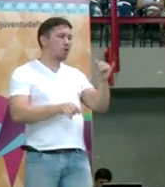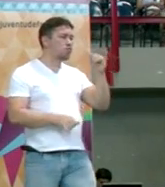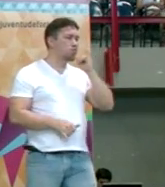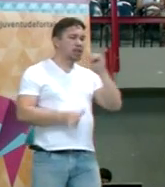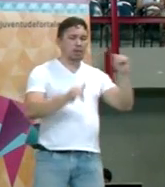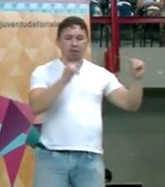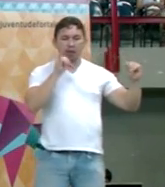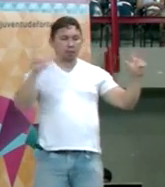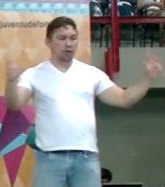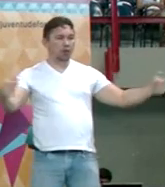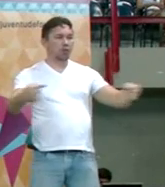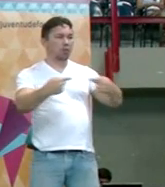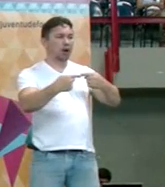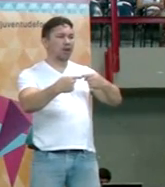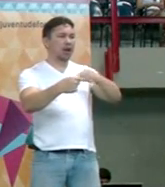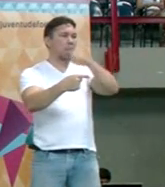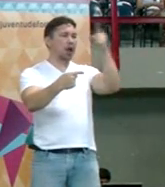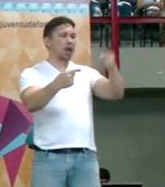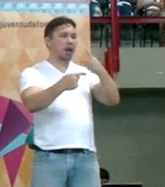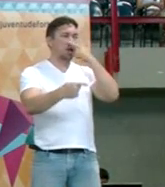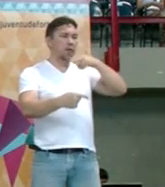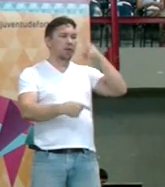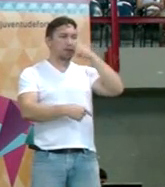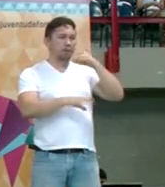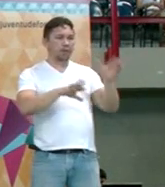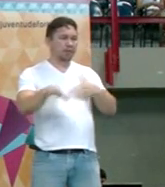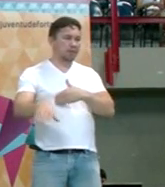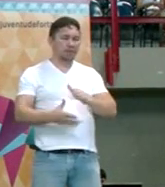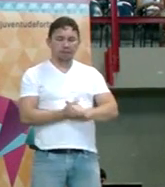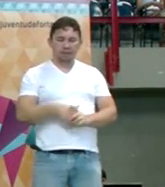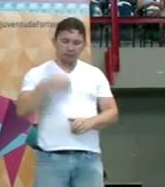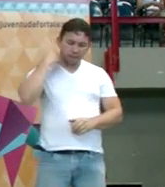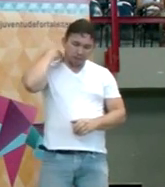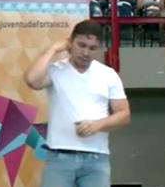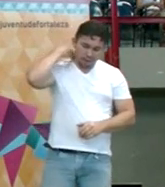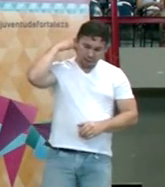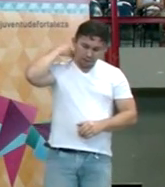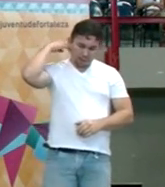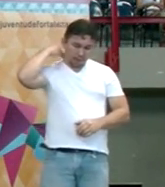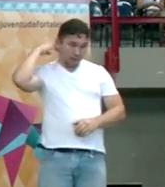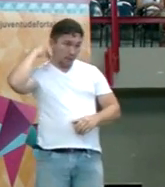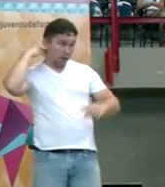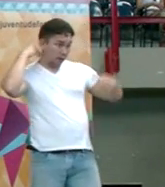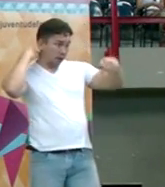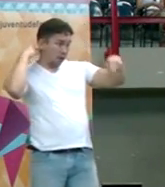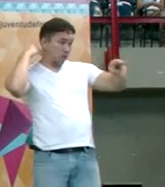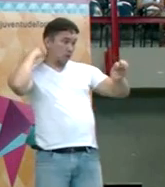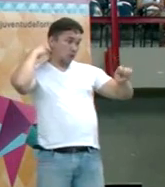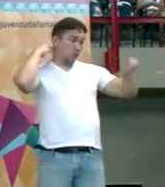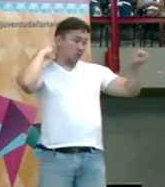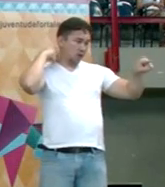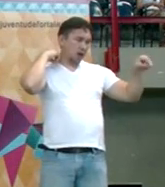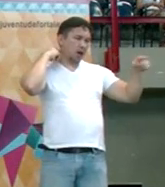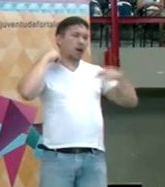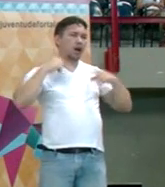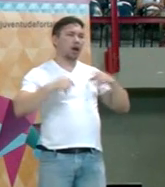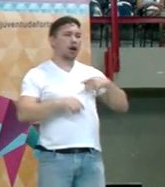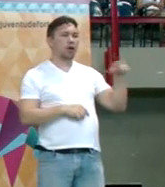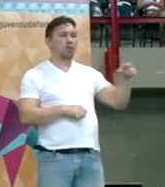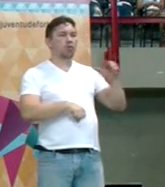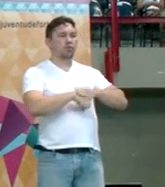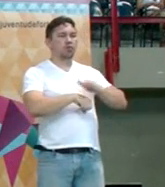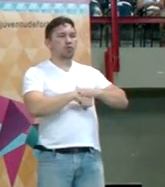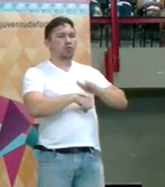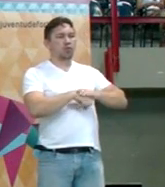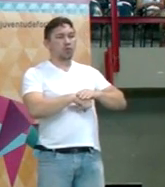a mesma coisa. Aqui, qual a diferença de que e que sem acento? O que com acento é substantivo.